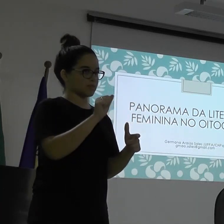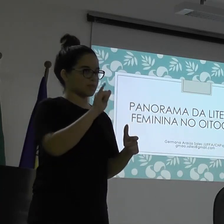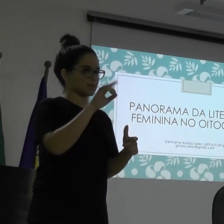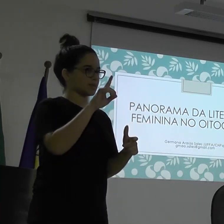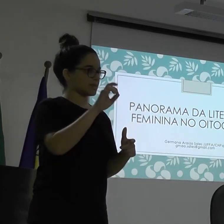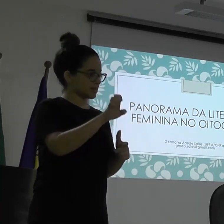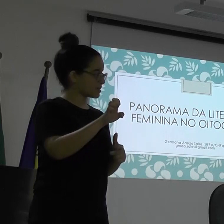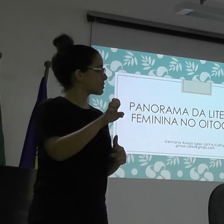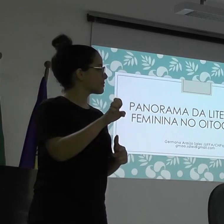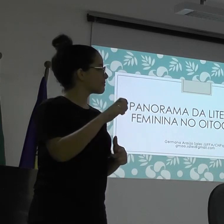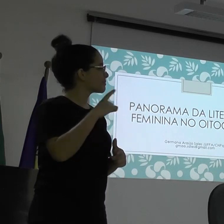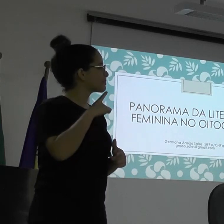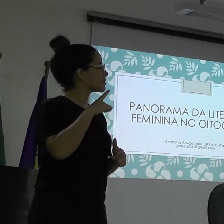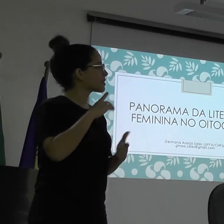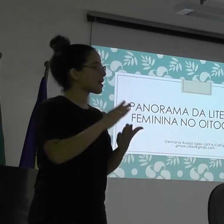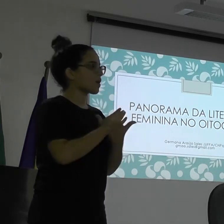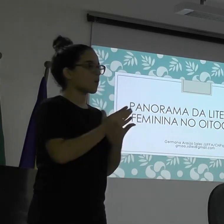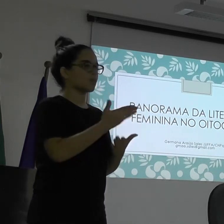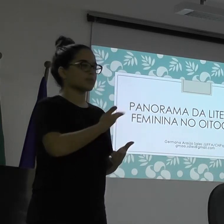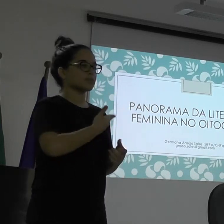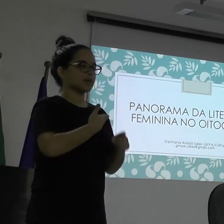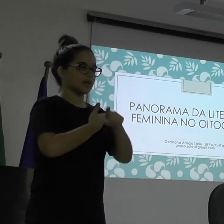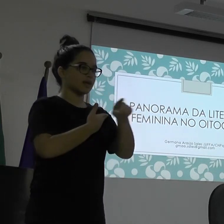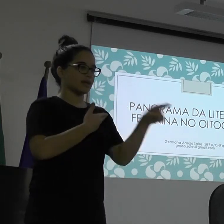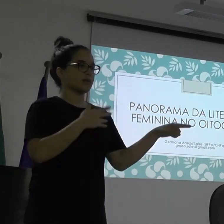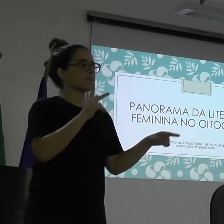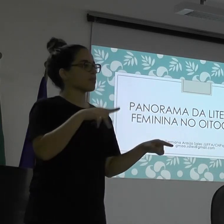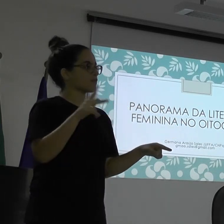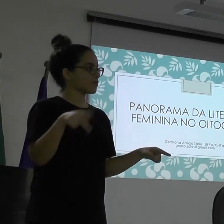realizou. Temos aqui os colegas da Zaidê, as